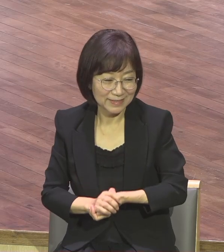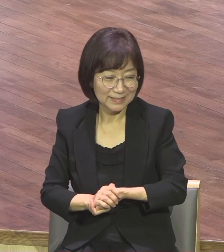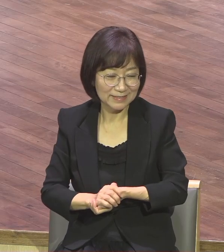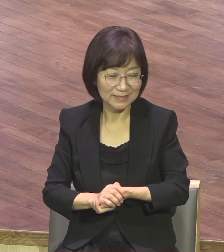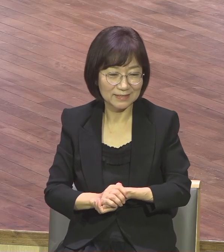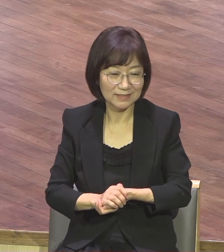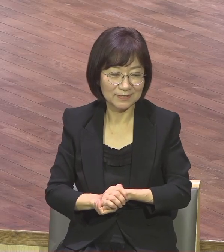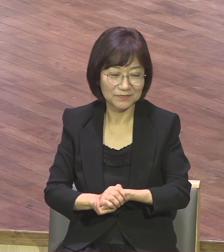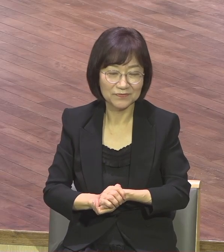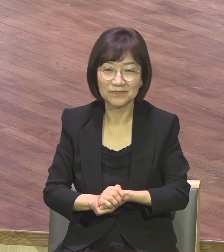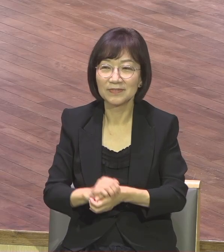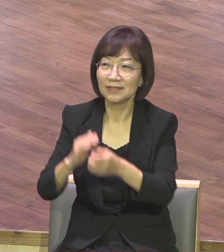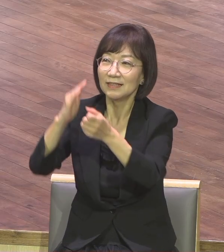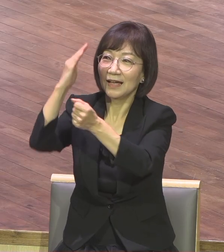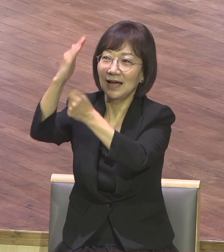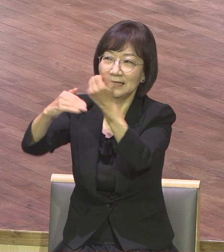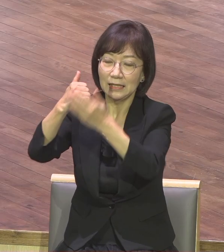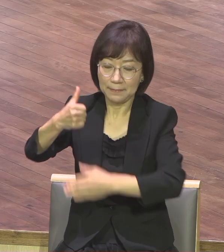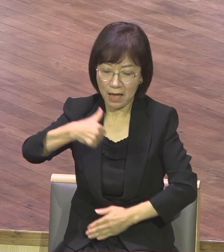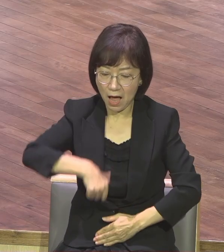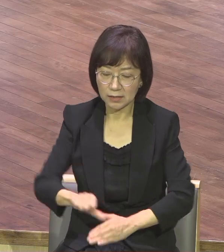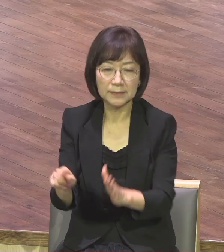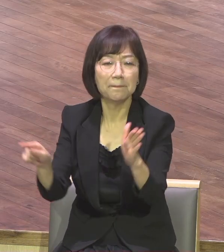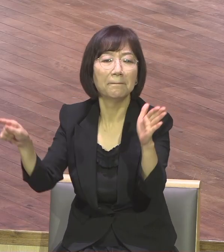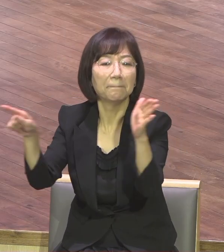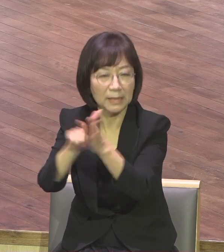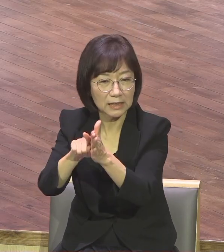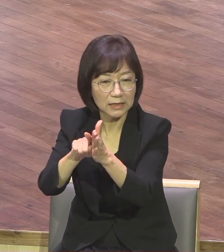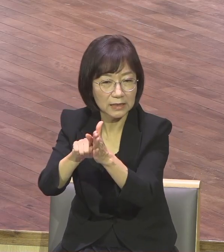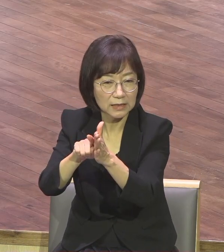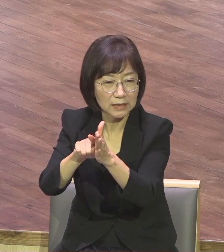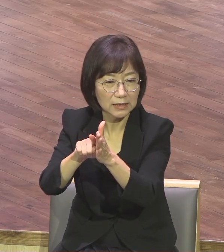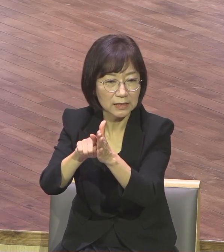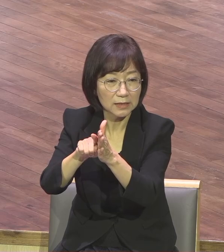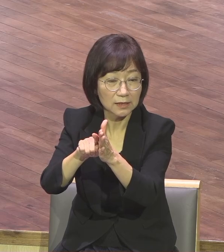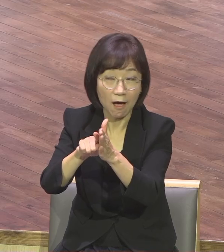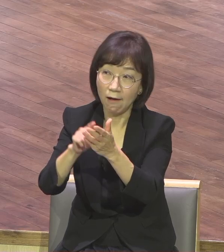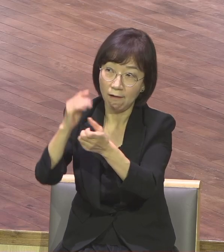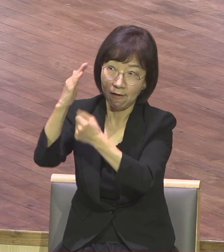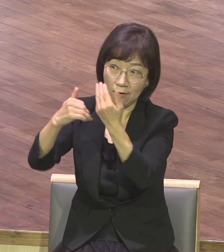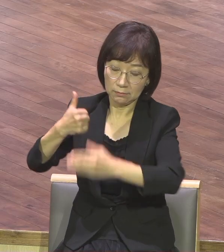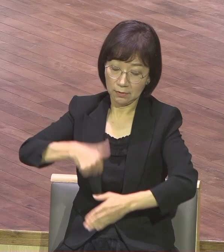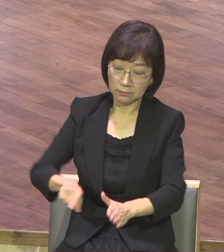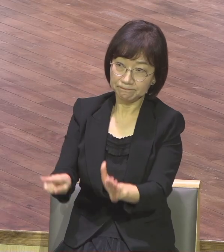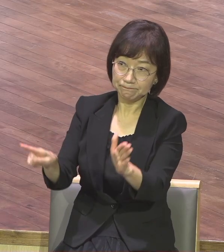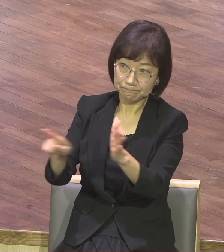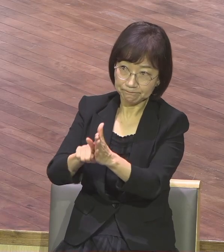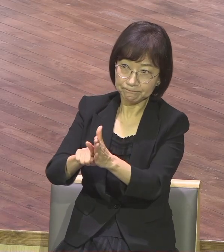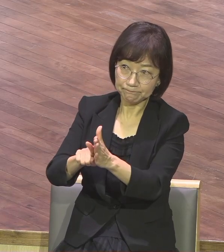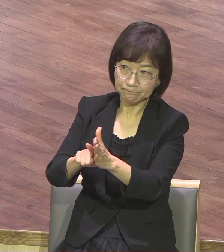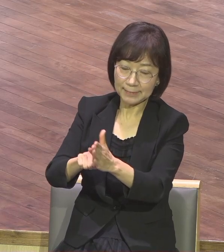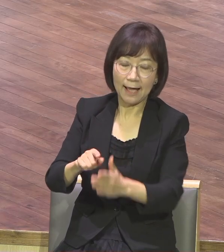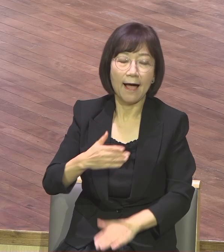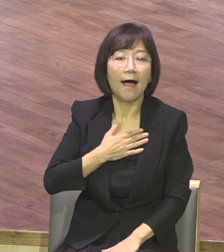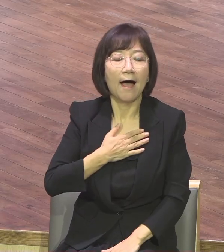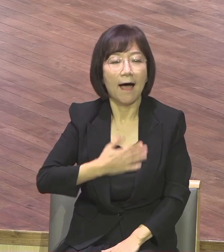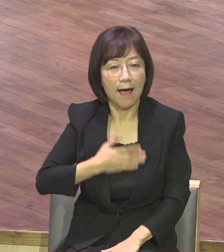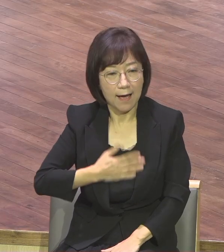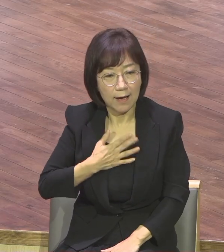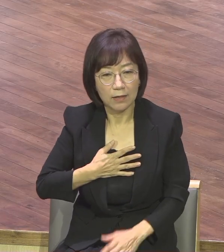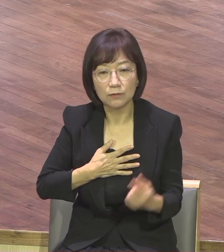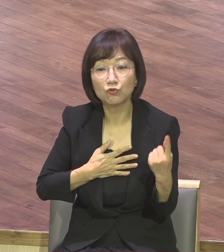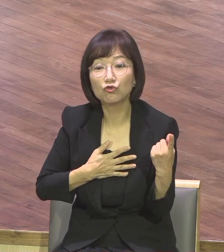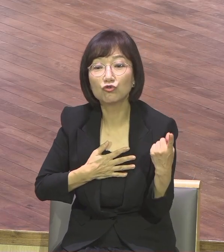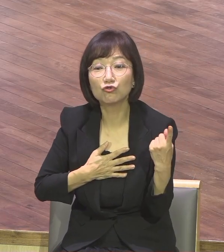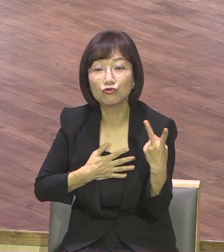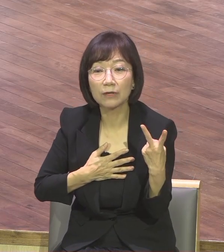하나님의 아들을 믿는 것과 그래서 하나님의 아들을 믿는 것과 아는 것 그랬습니다.